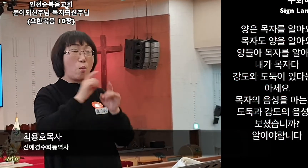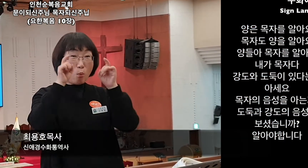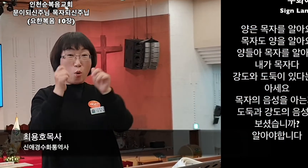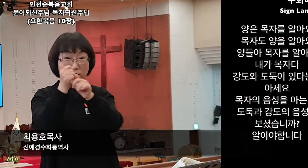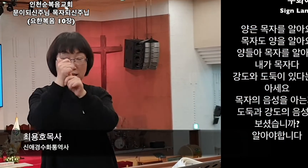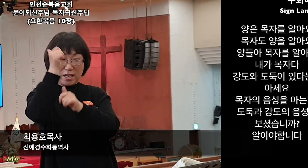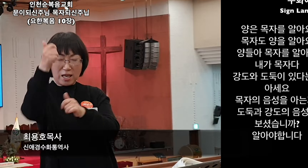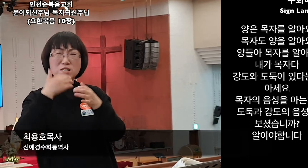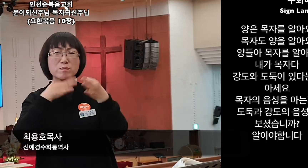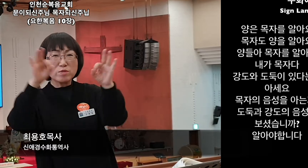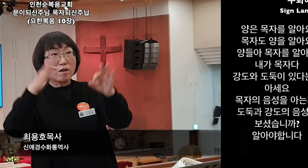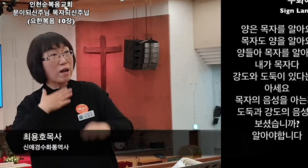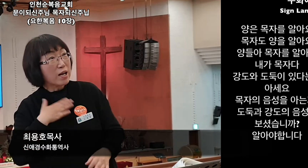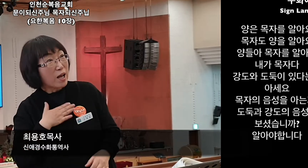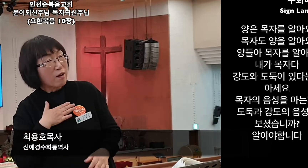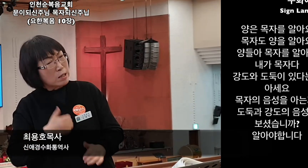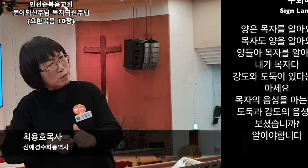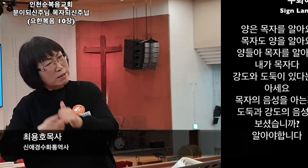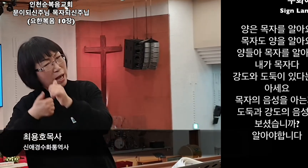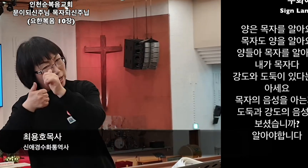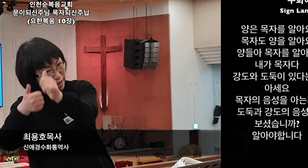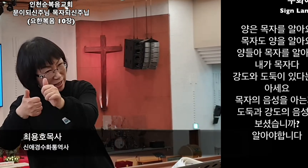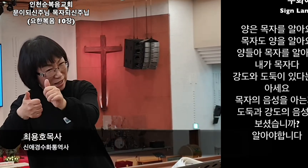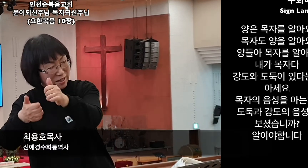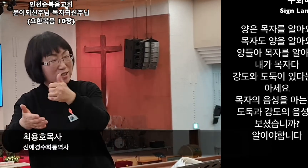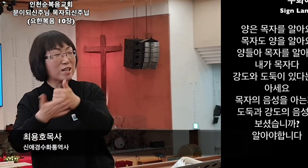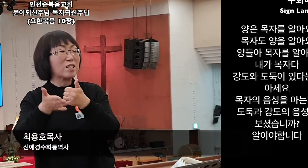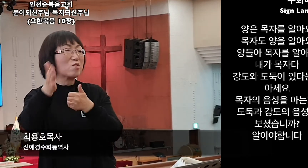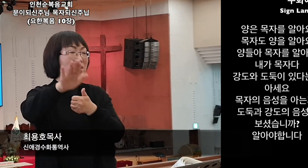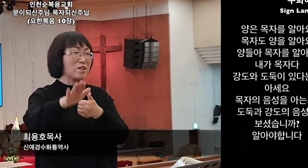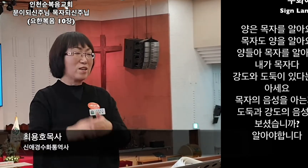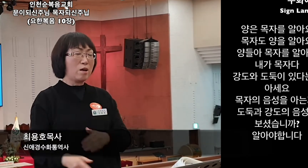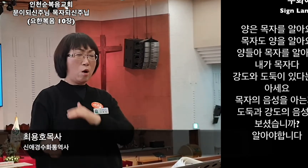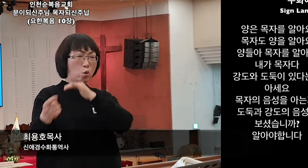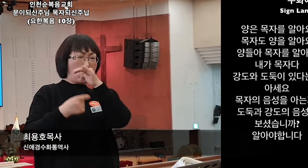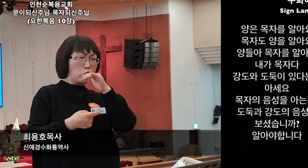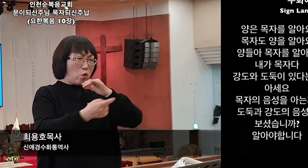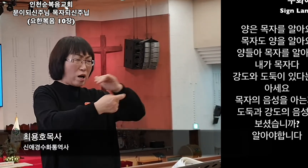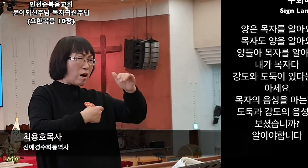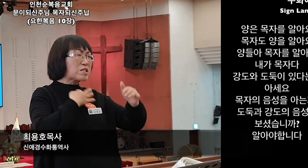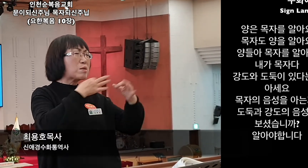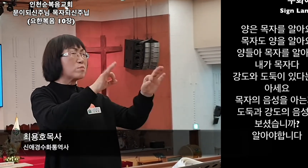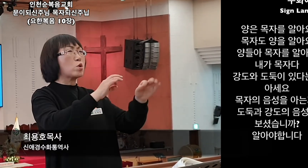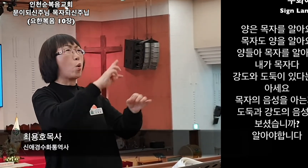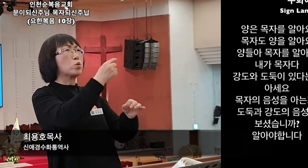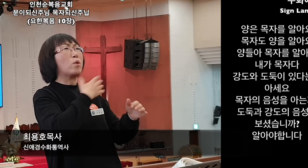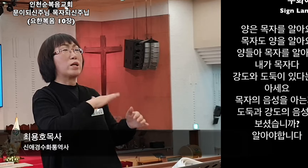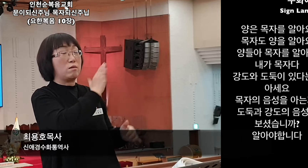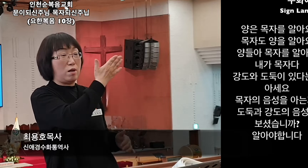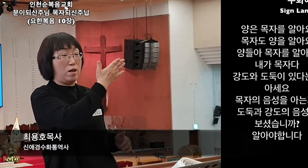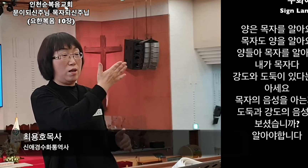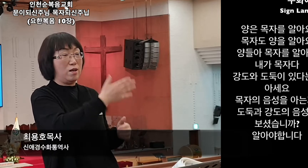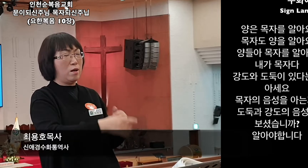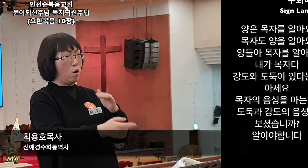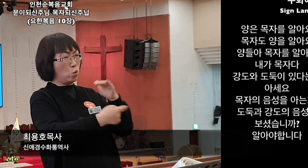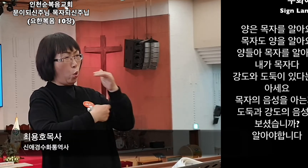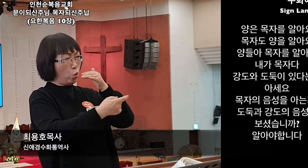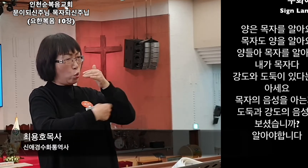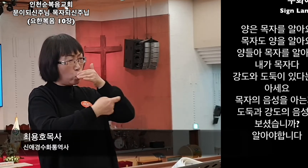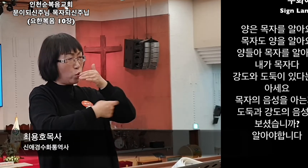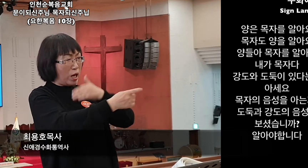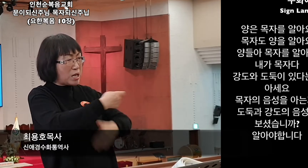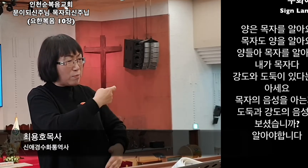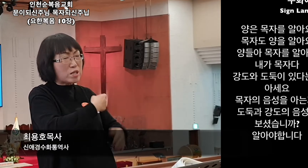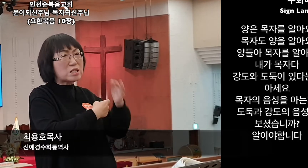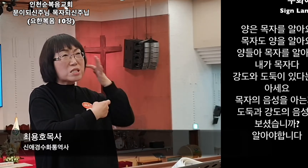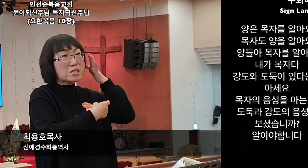음성을 아는가? 예, 그것 따라가셔야 돼요. 그러려면 뭐 해야 된다고요? 도둑과 강도의 음성을 알아야 됩니다. 여러분들 도둑과 강도의 음성을